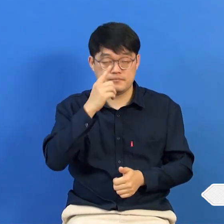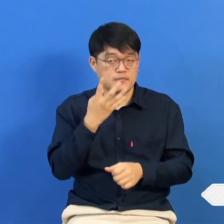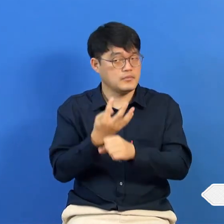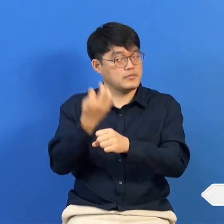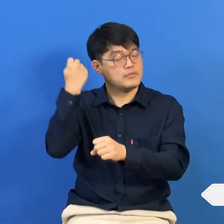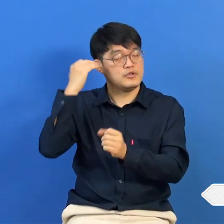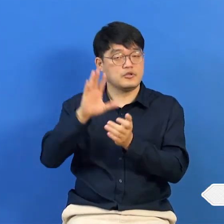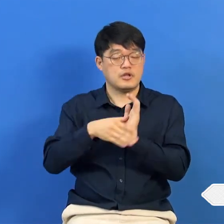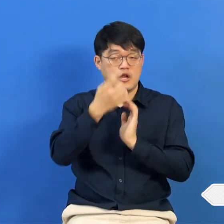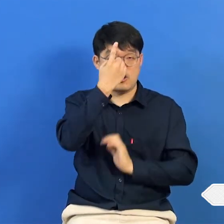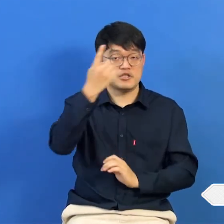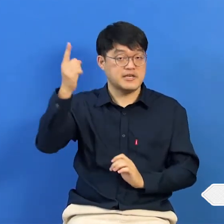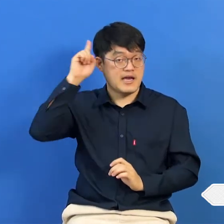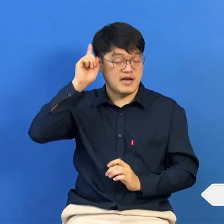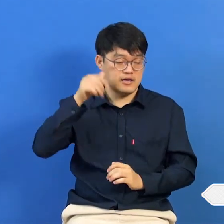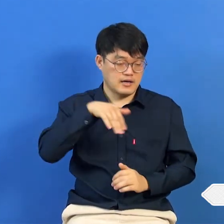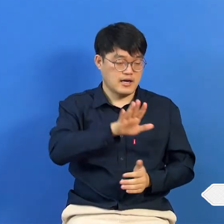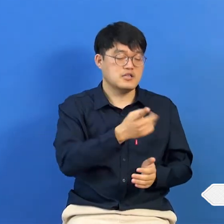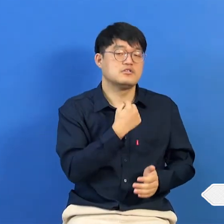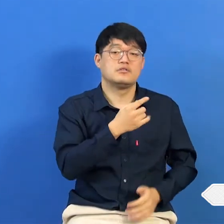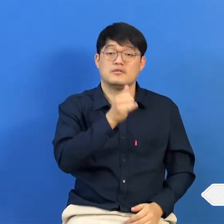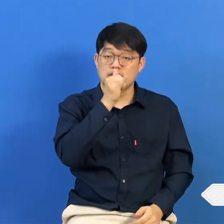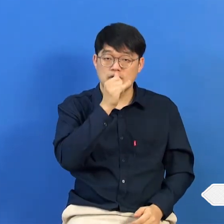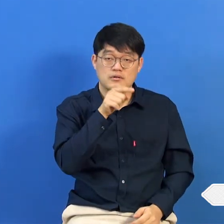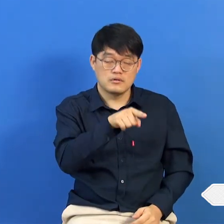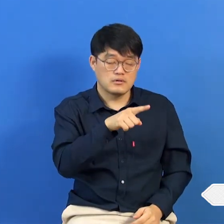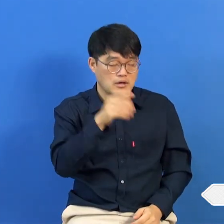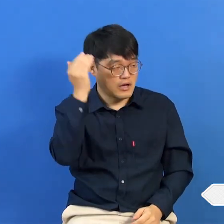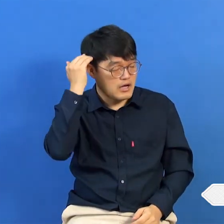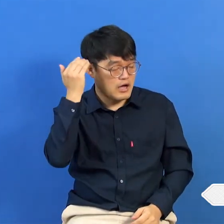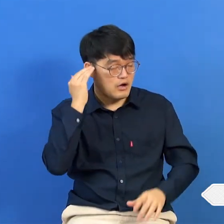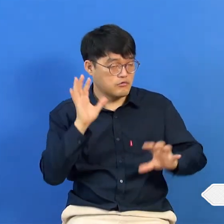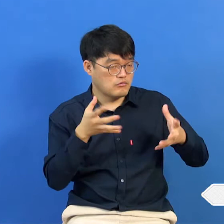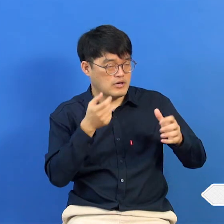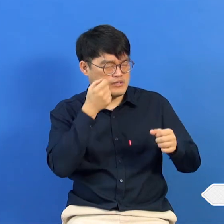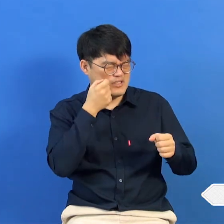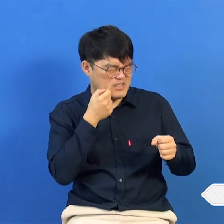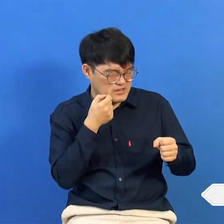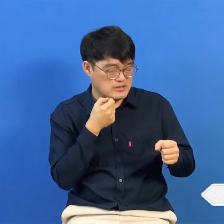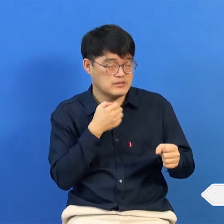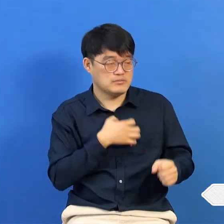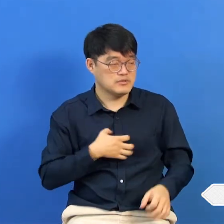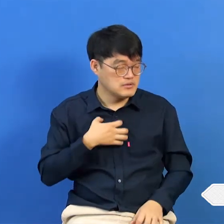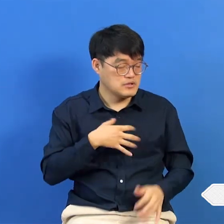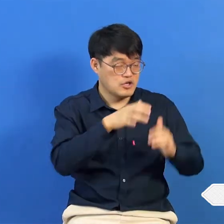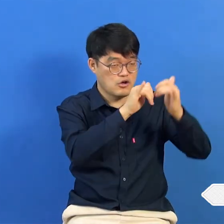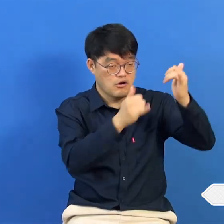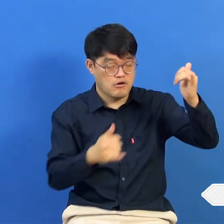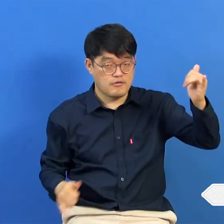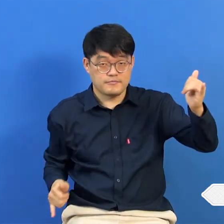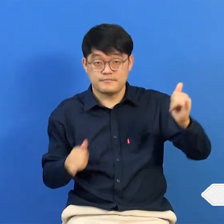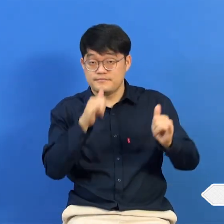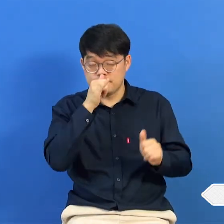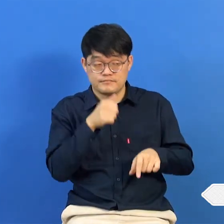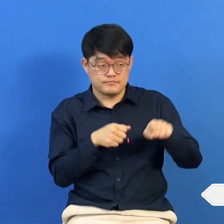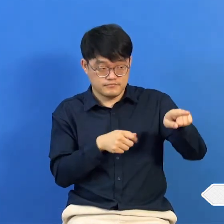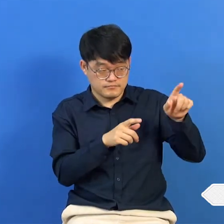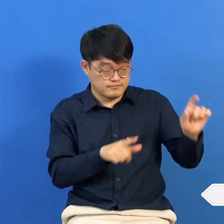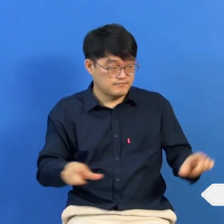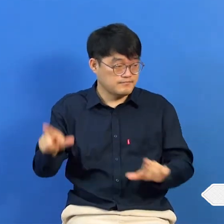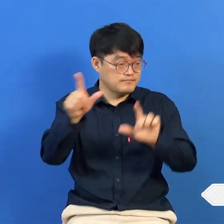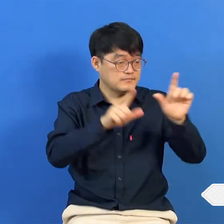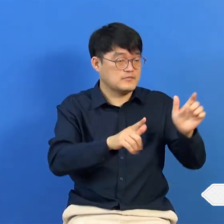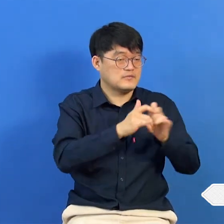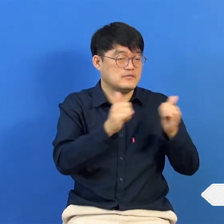있습니다. 거기서 우리 민족의 슬픈 역사를 보았습니다. 거기 있는 사람들은